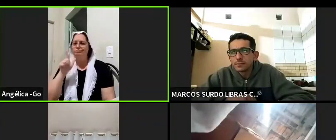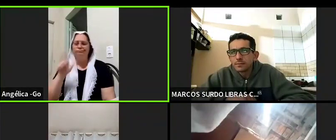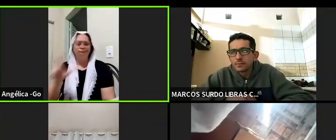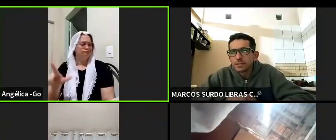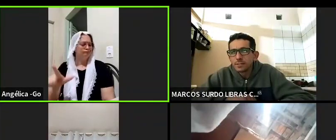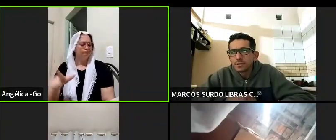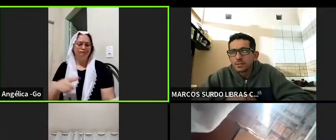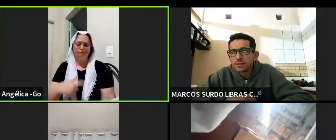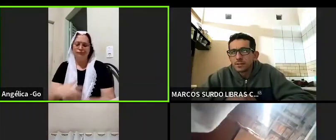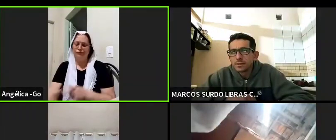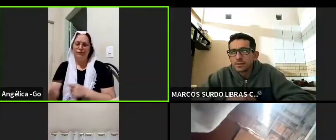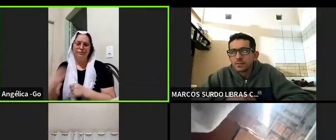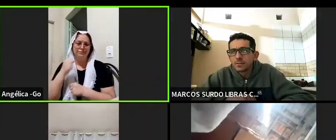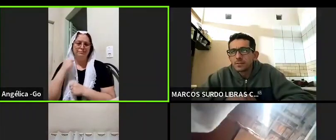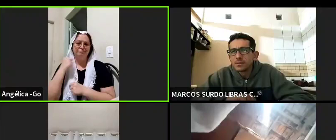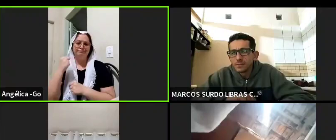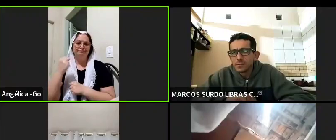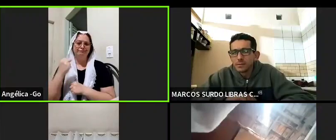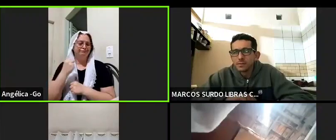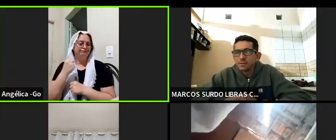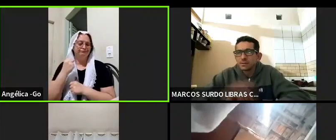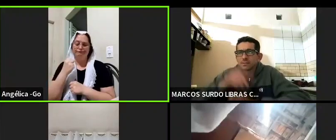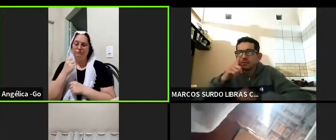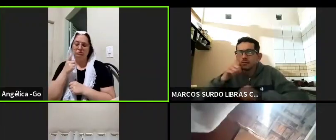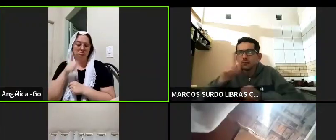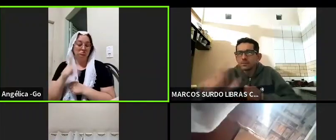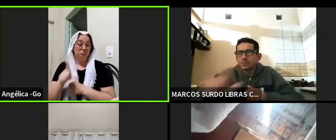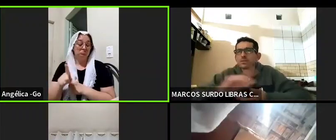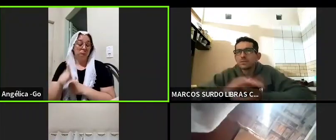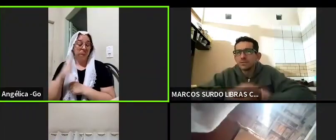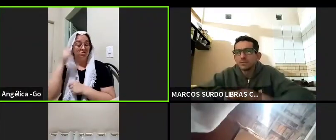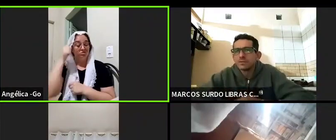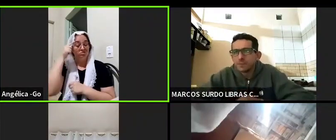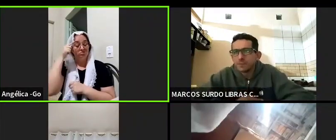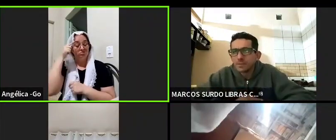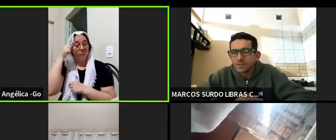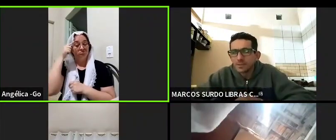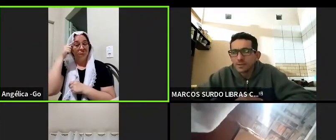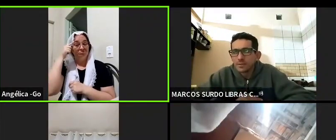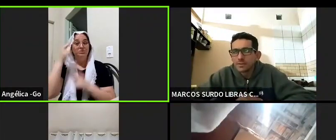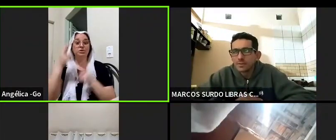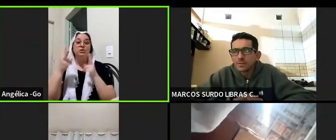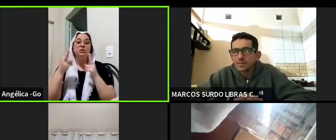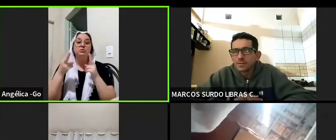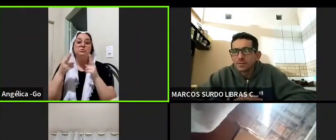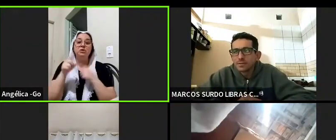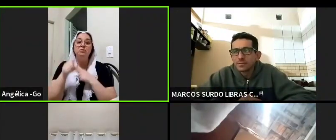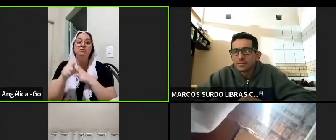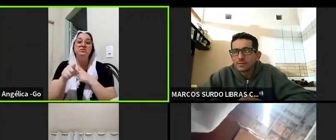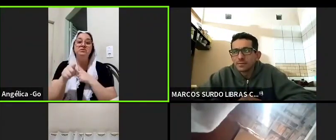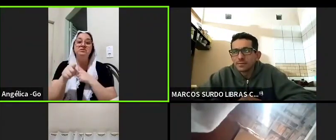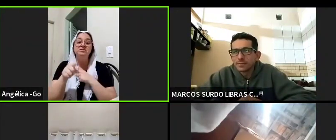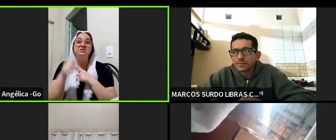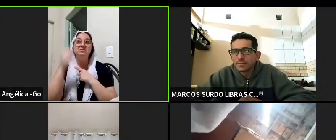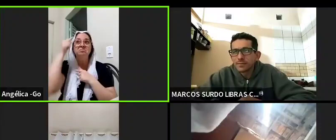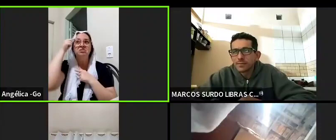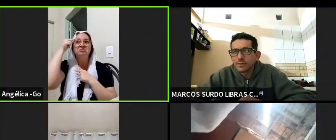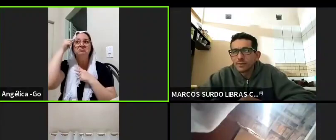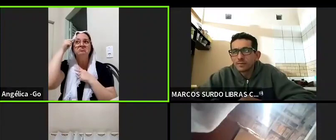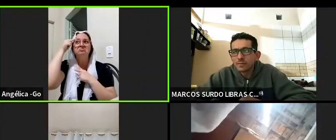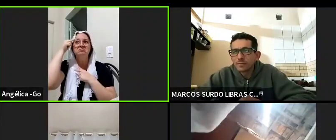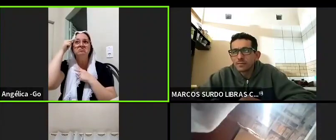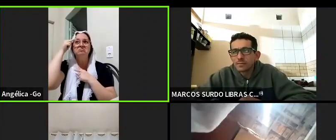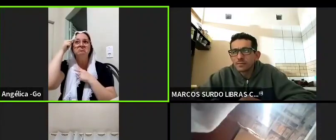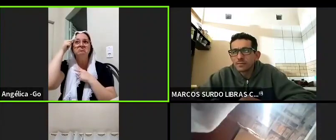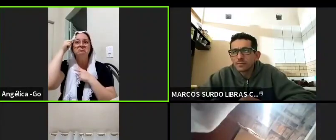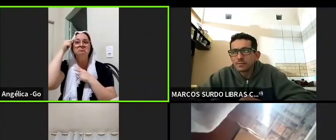Mas isso ele estava pensando, igual você estava pensando ontem, igual você estava sendo provado e